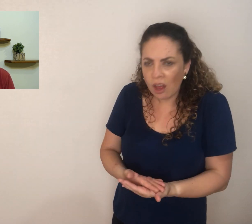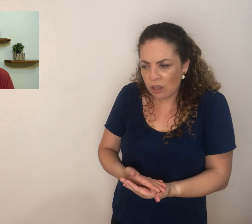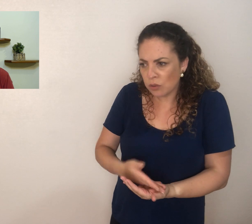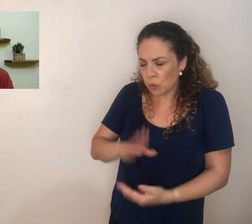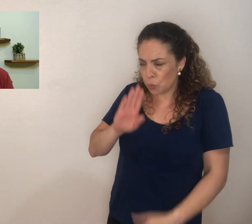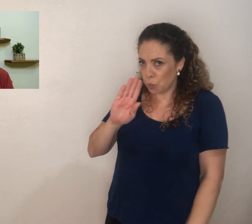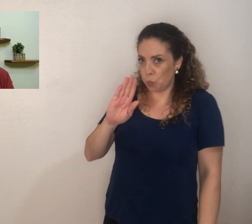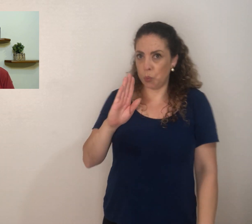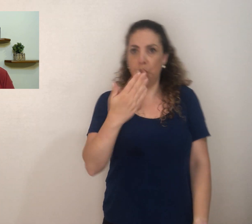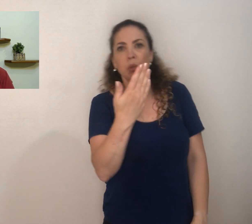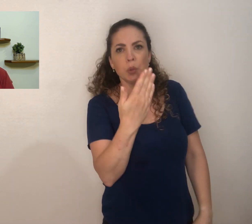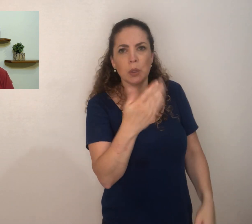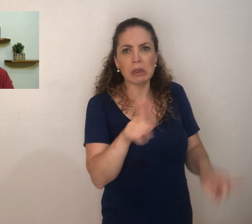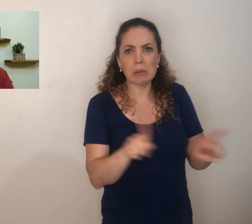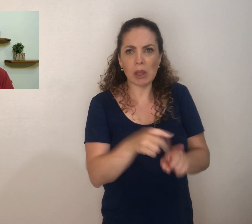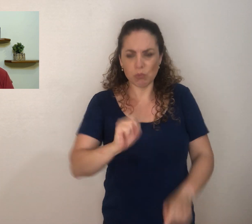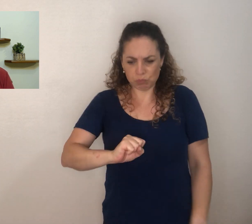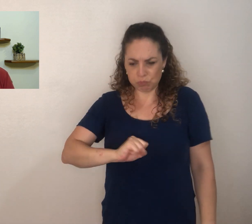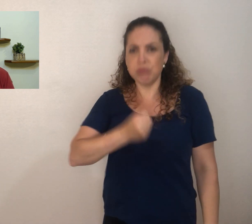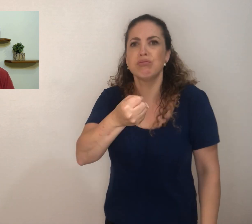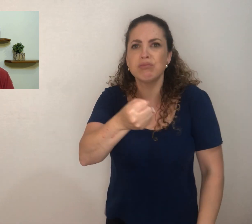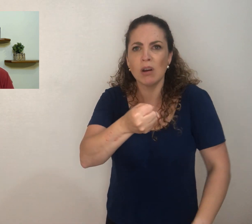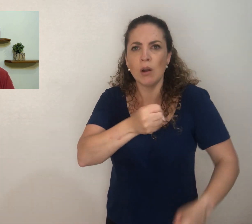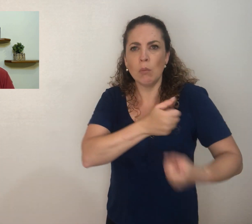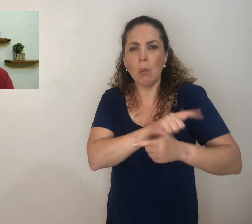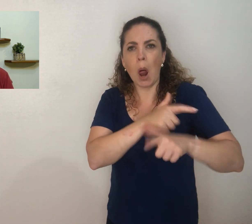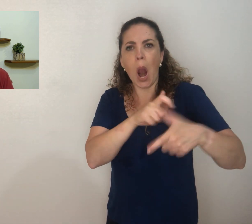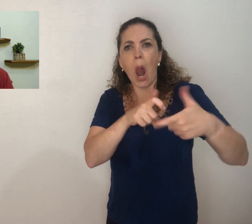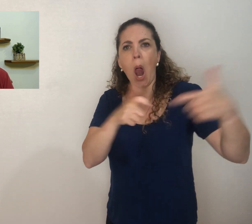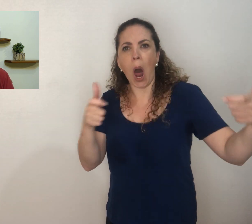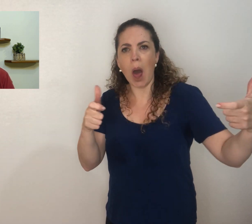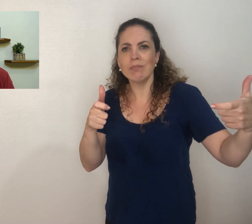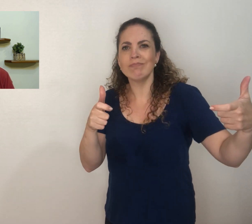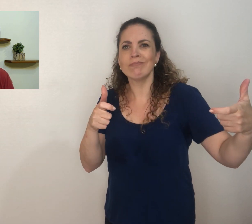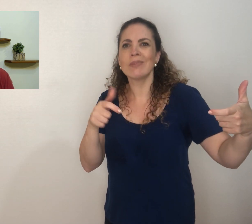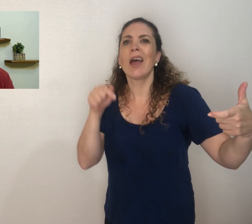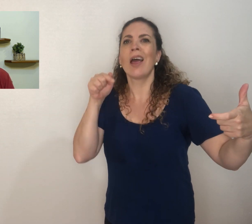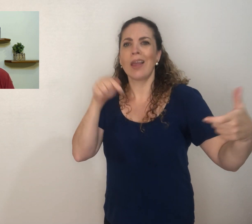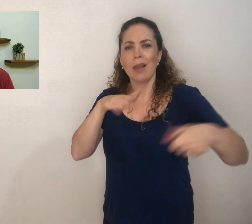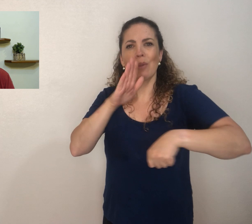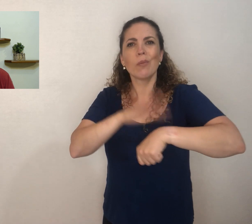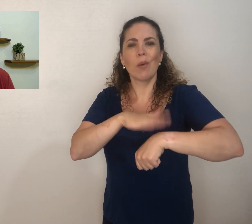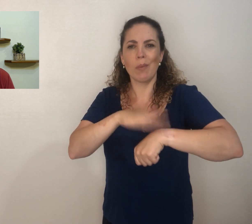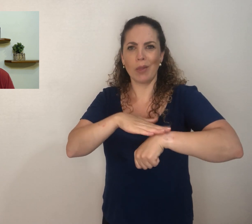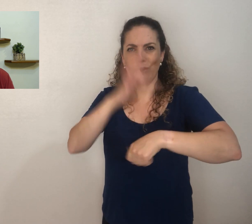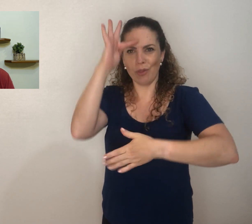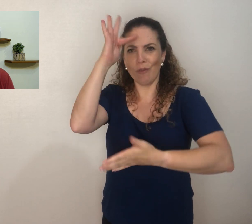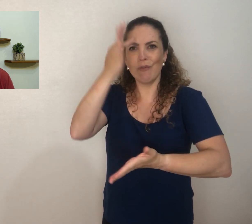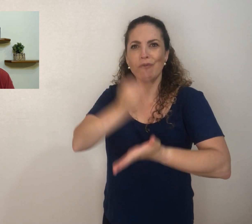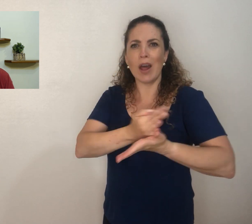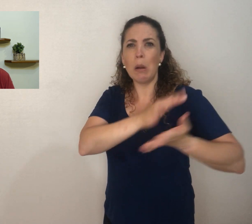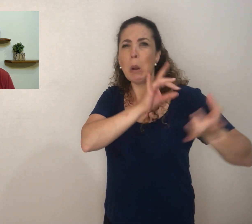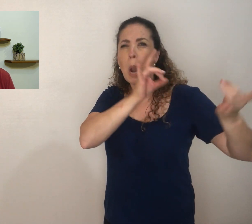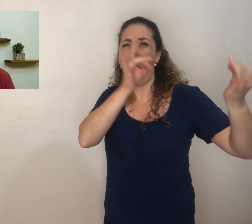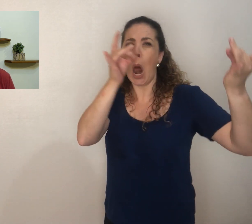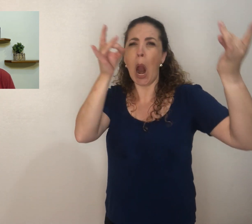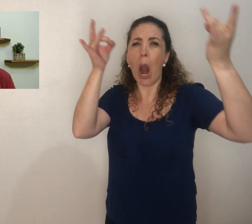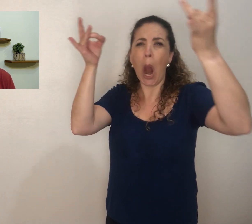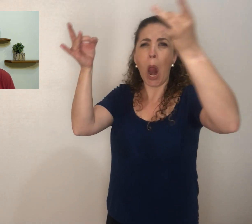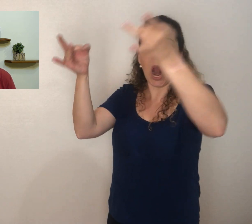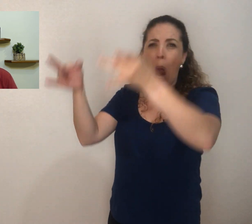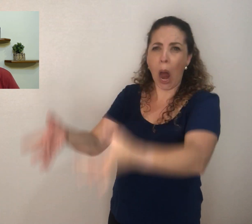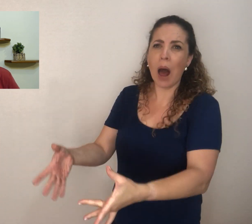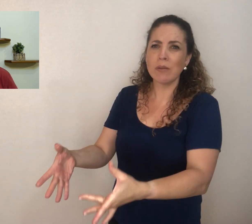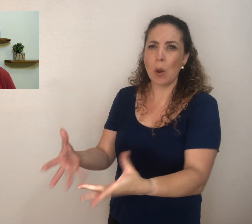Então, esta é a apostasia, este evento de abandono da fé em massa. E o